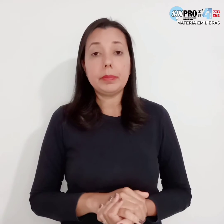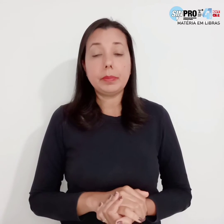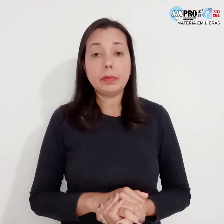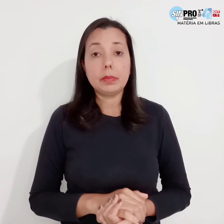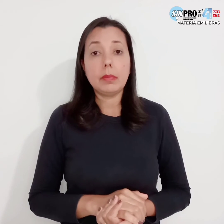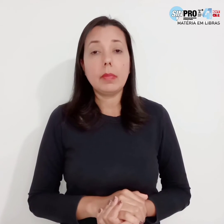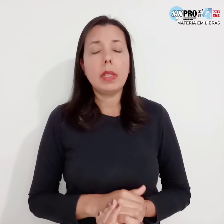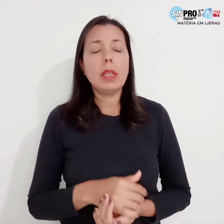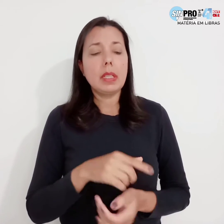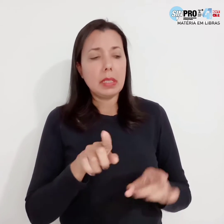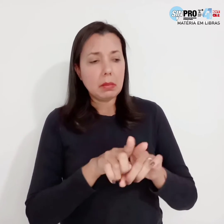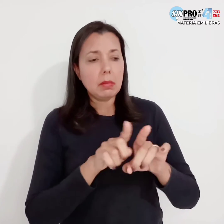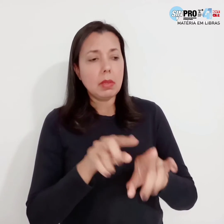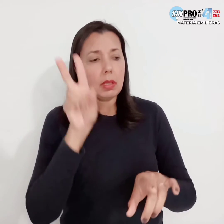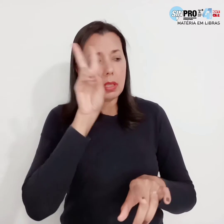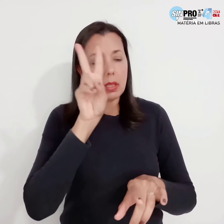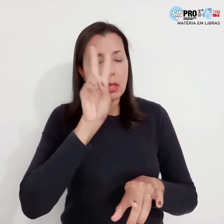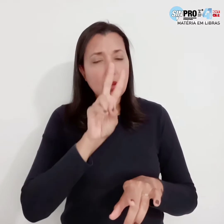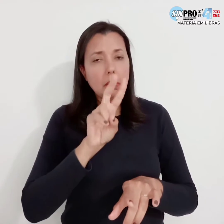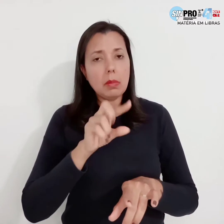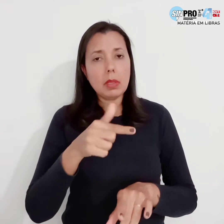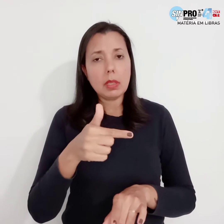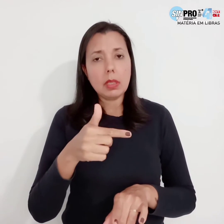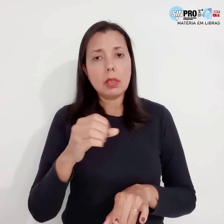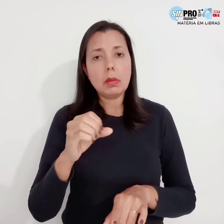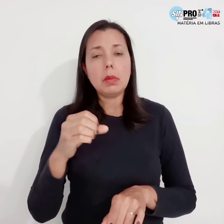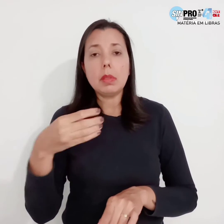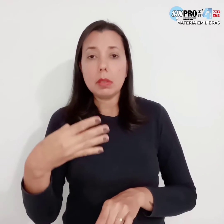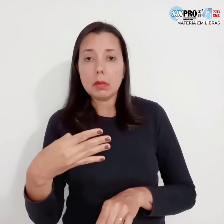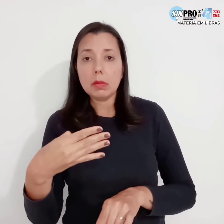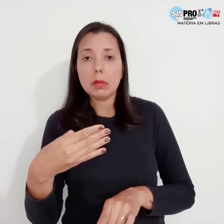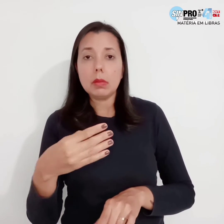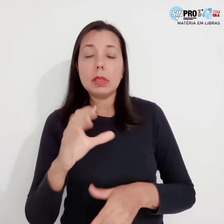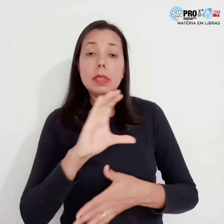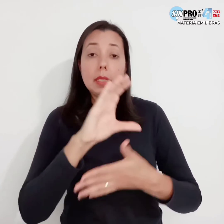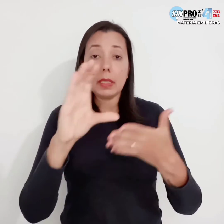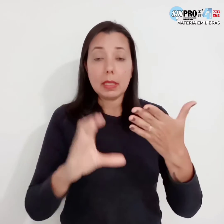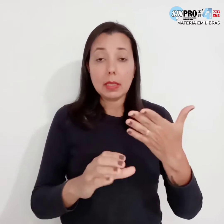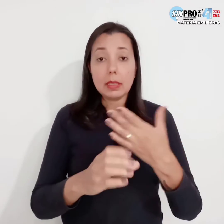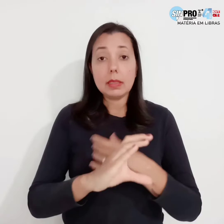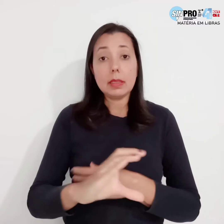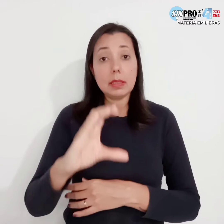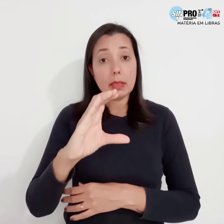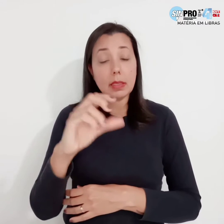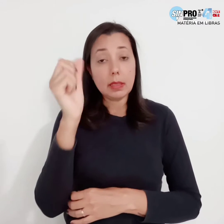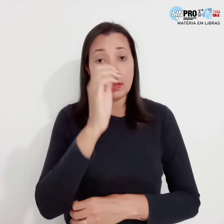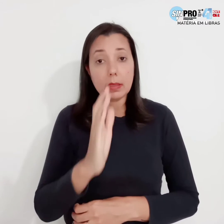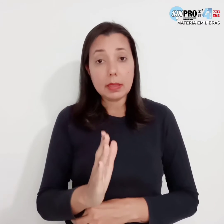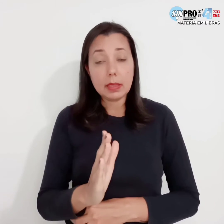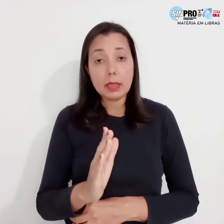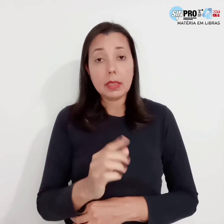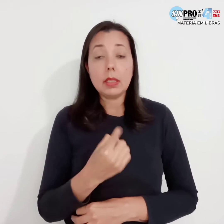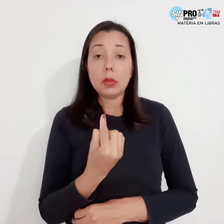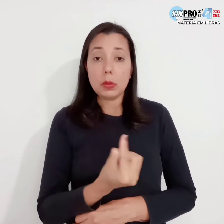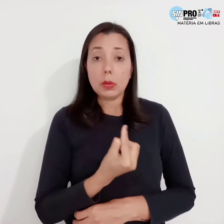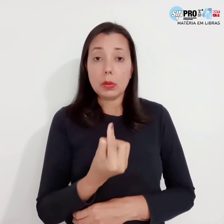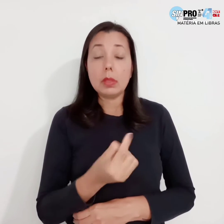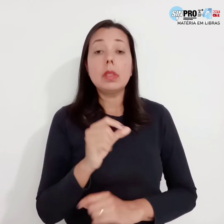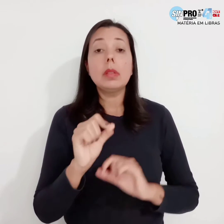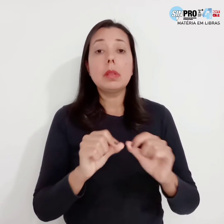Ele lembra que em 2014 a classe C brasileira, isoladamente,